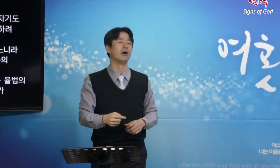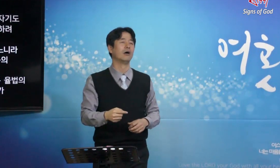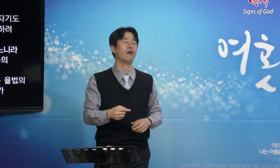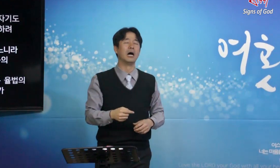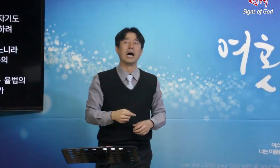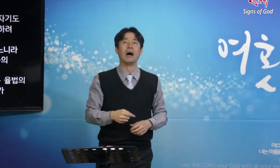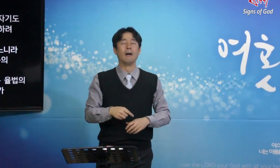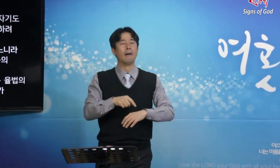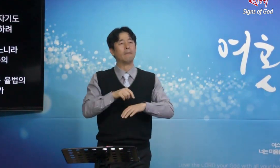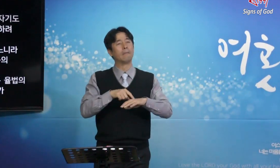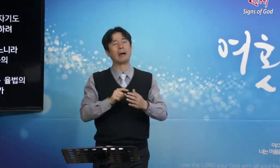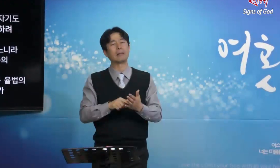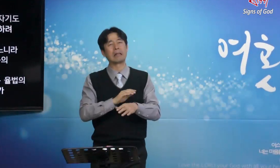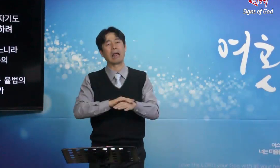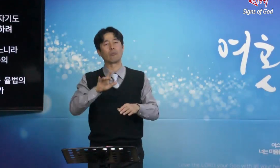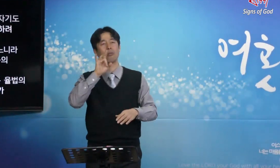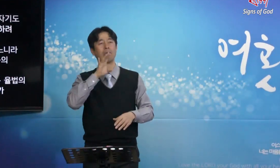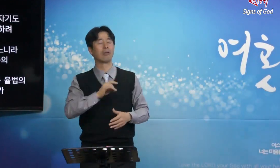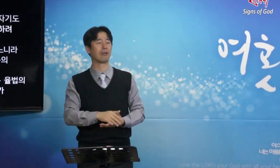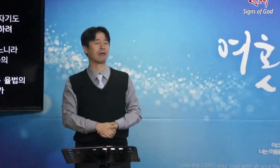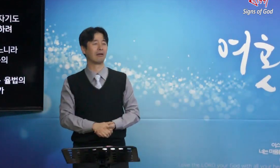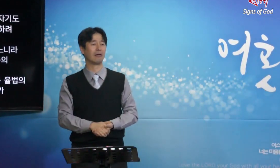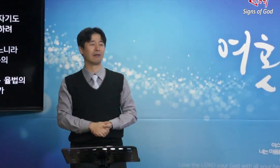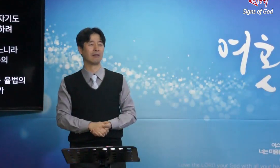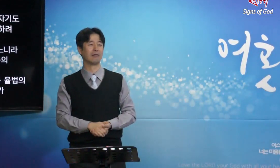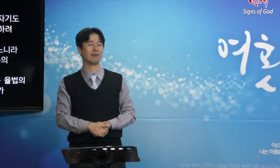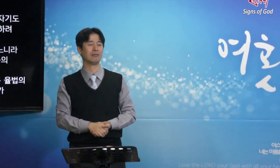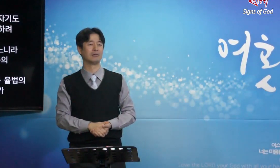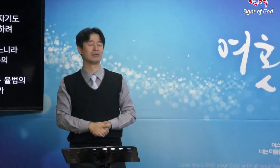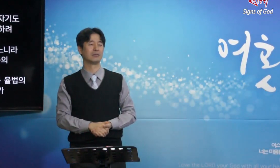선교사가 파송되어야 함에도 사실 쉽지 않은 일이죠.